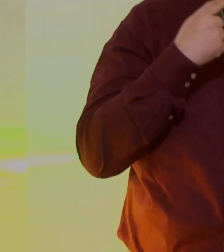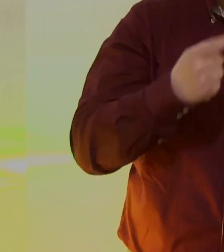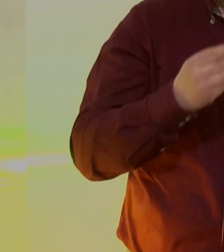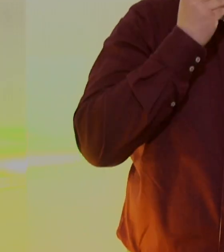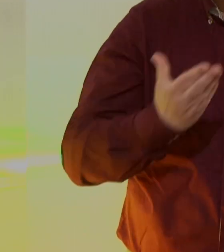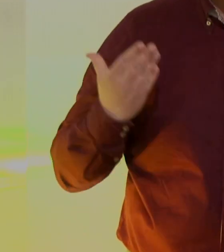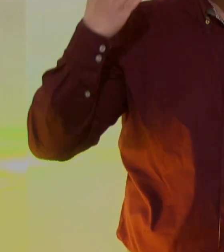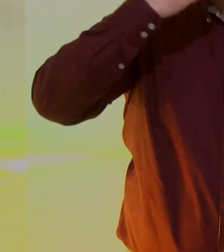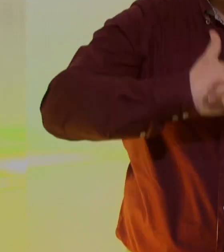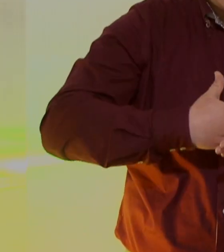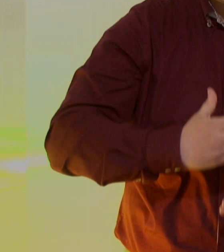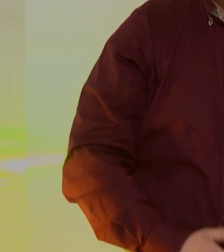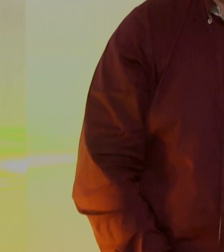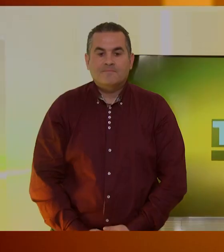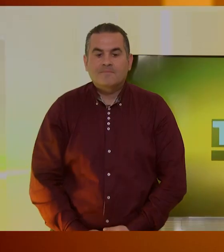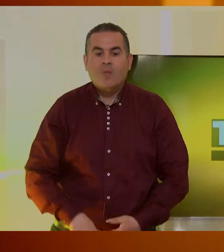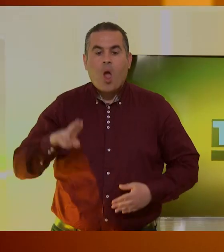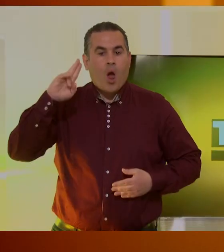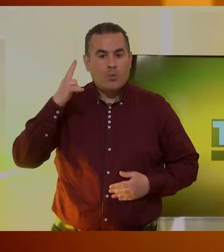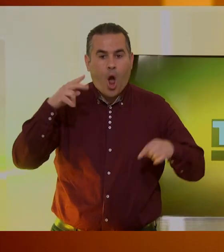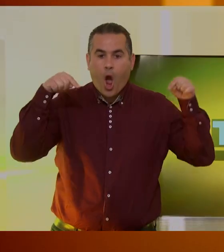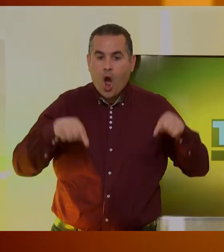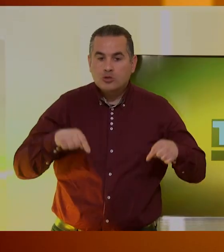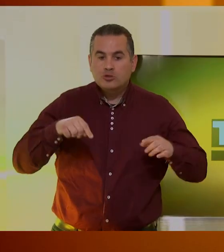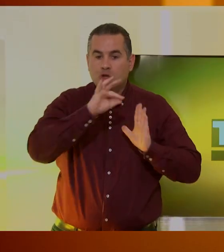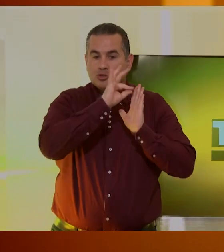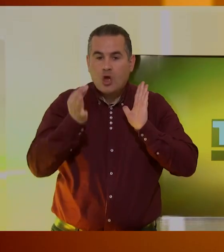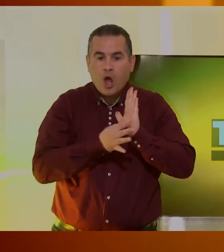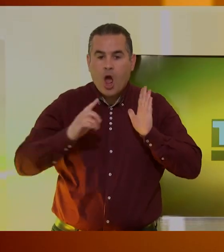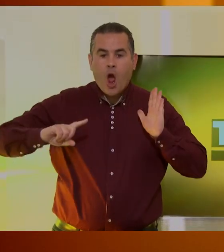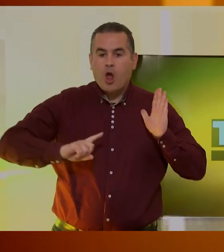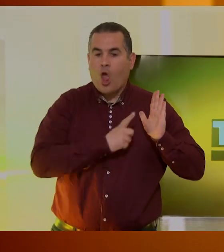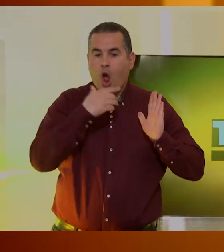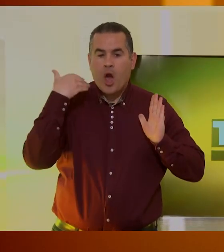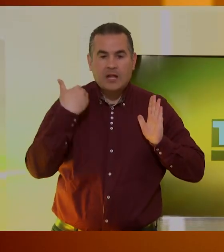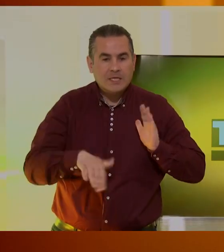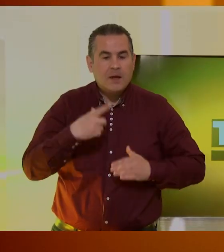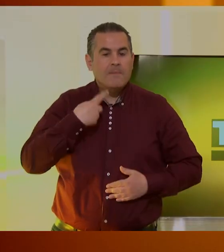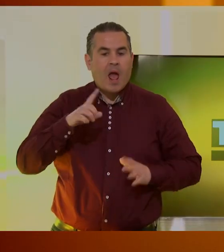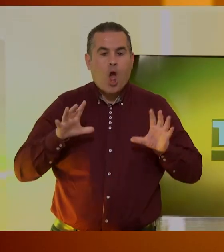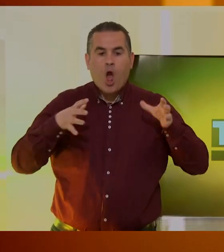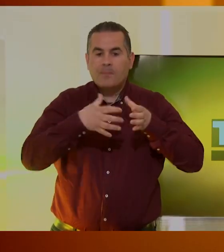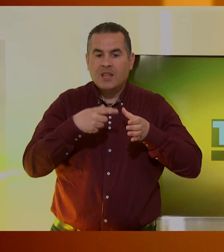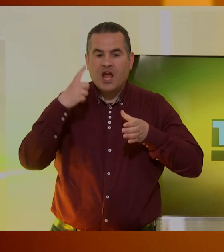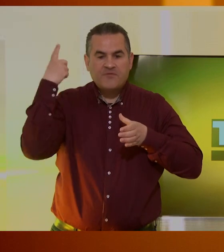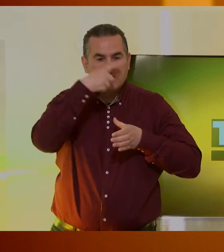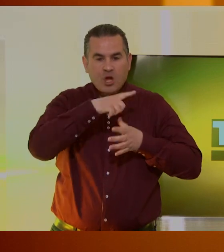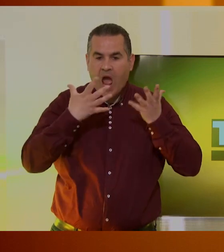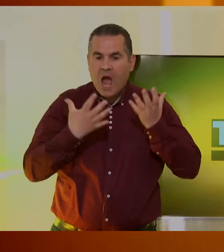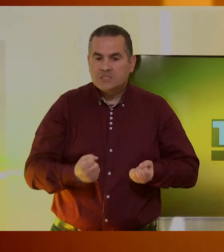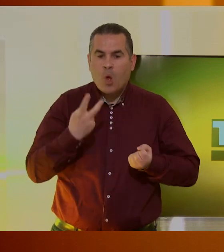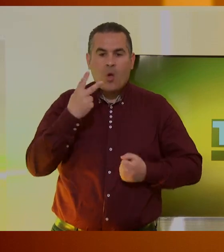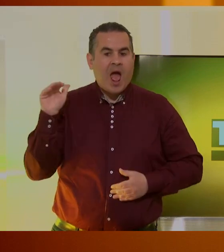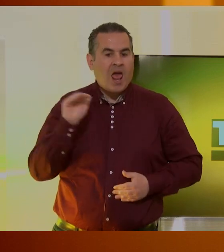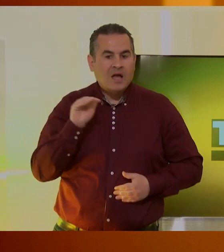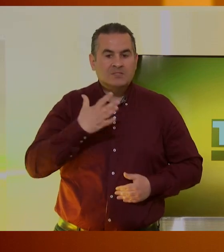buonasera dal TG Lis per Nuoro Oggi è il giorno del dolore è difficile per una comunità accettare la morte di due loro